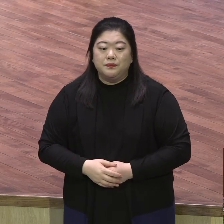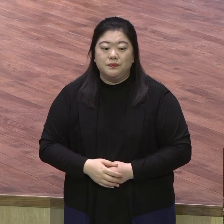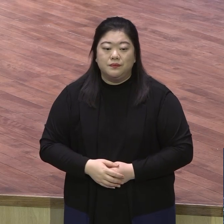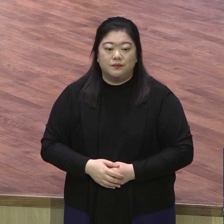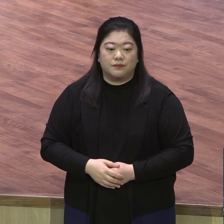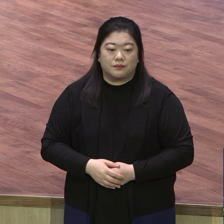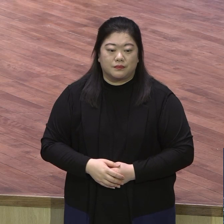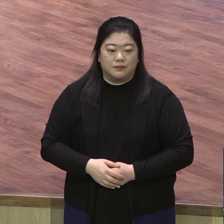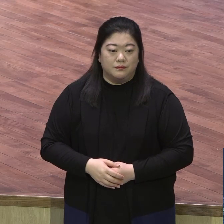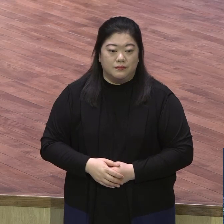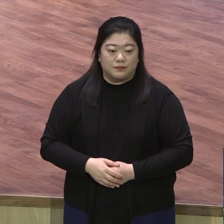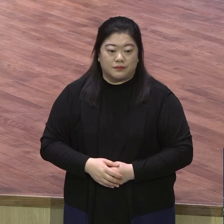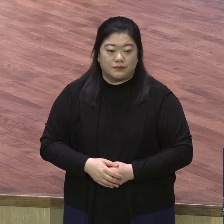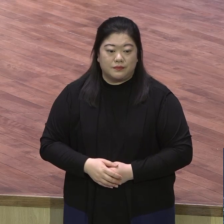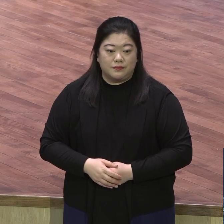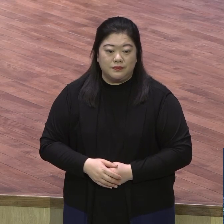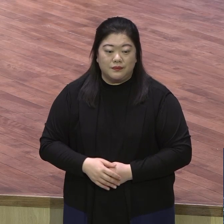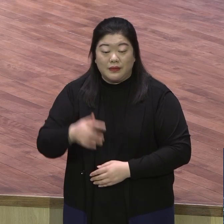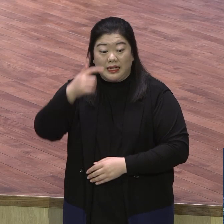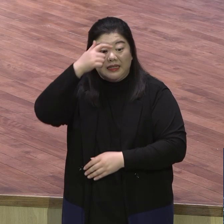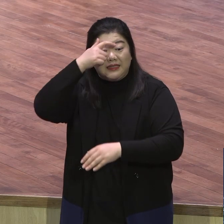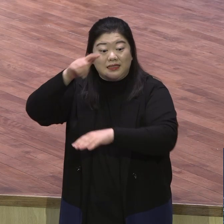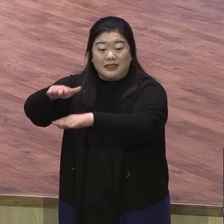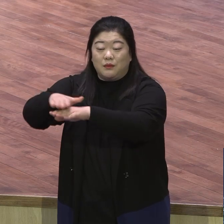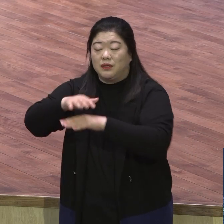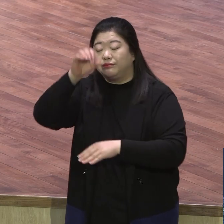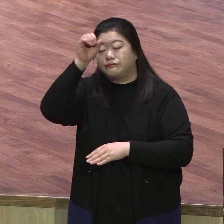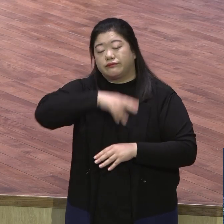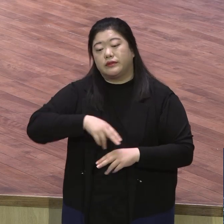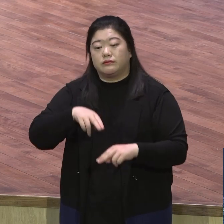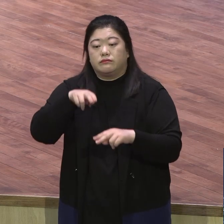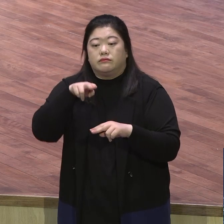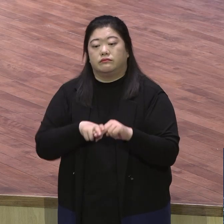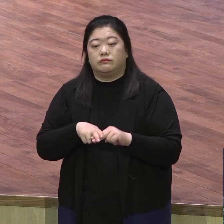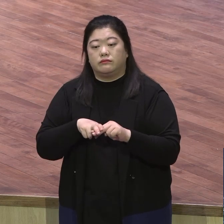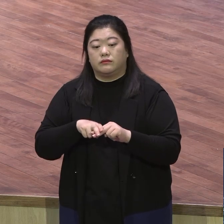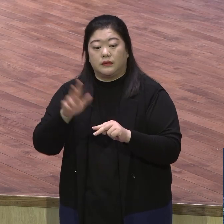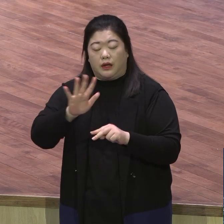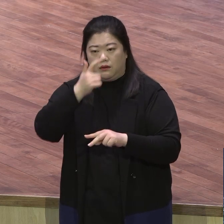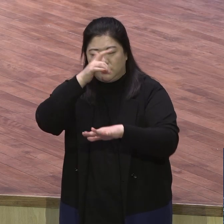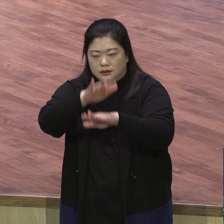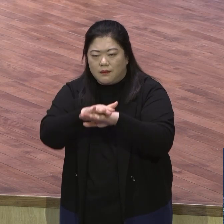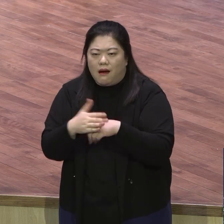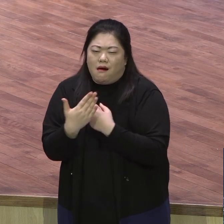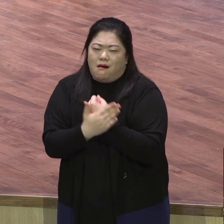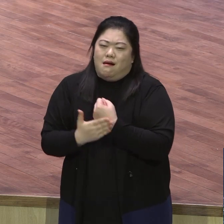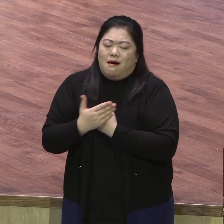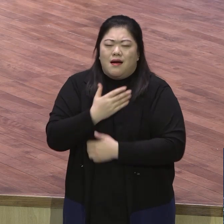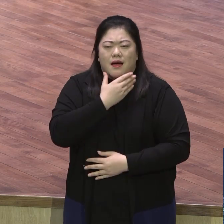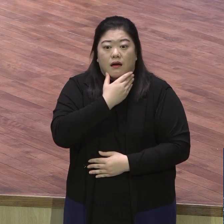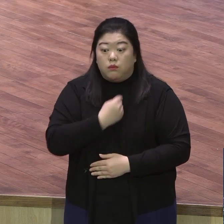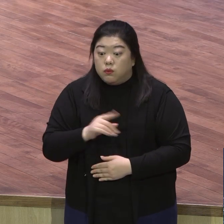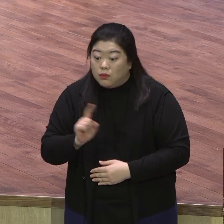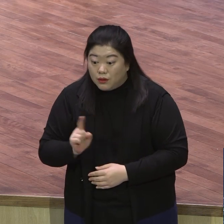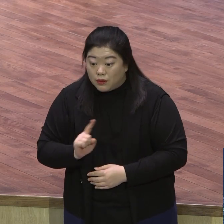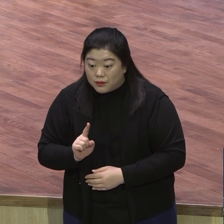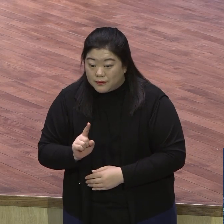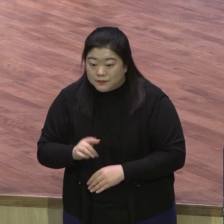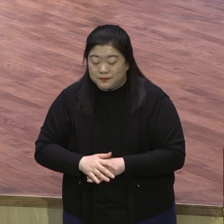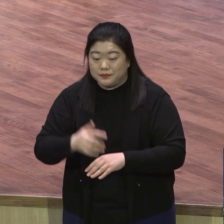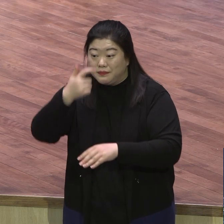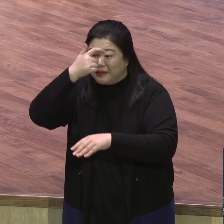이걸 체험해야 된다. 예배의 가장 큰 행복이 뭐냐. 예배를 통해서 우리는